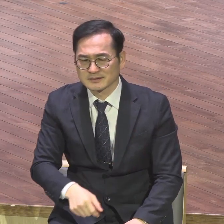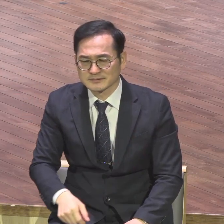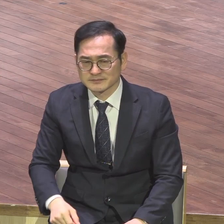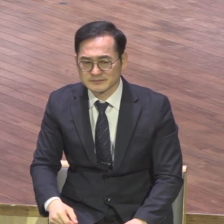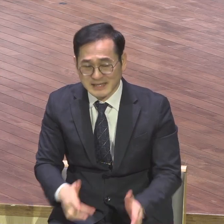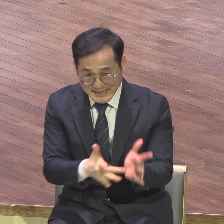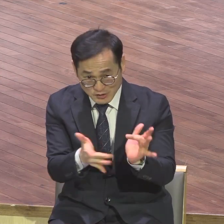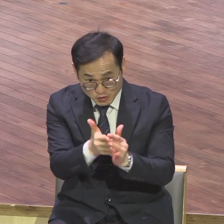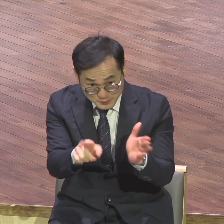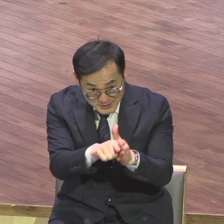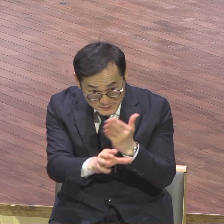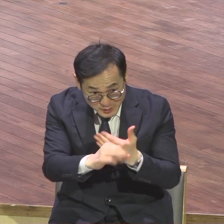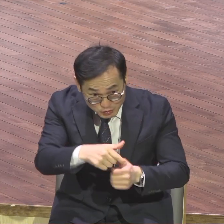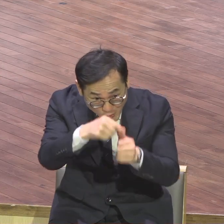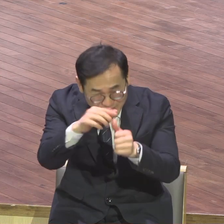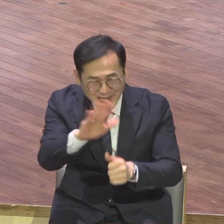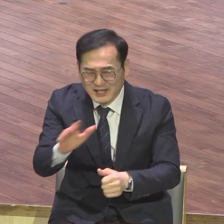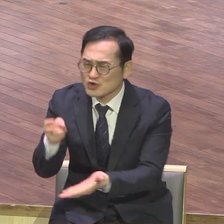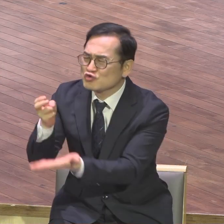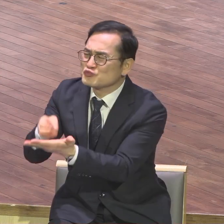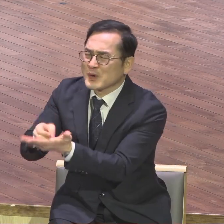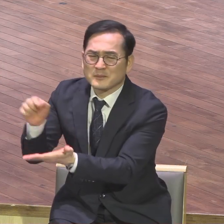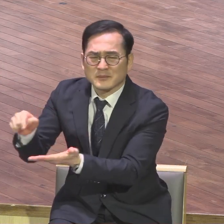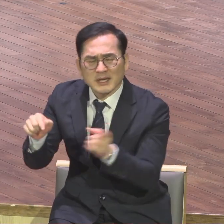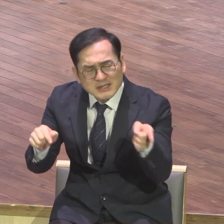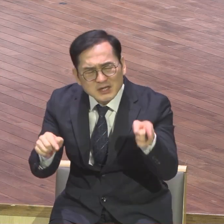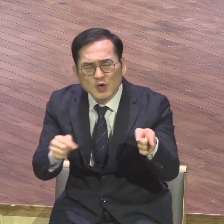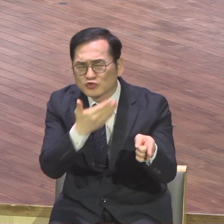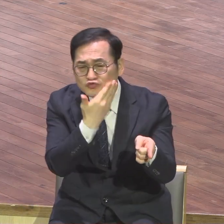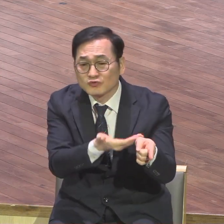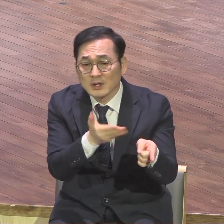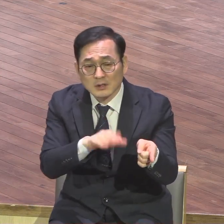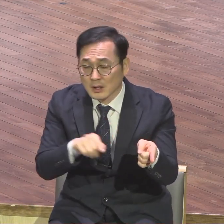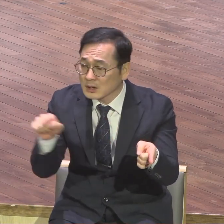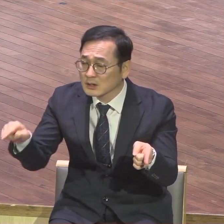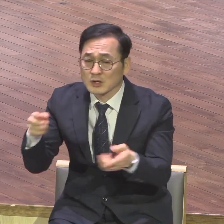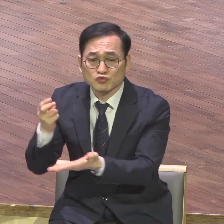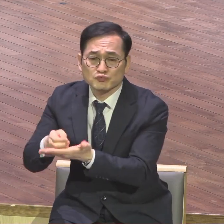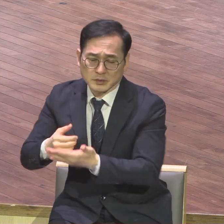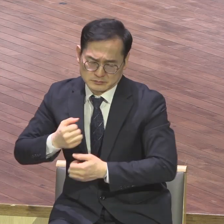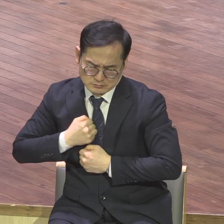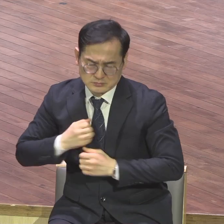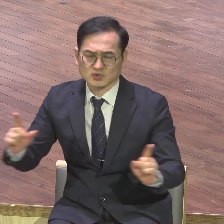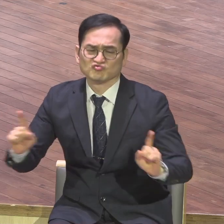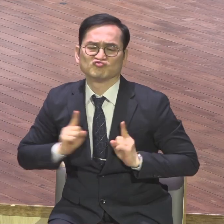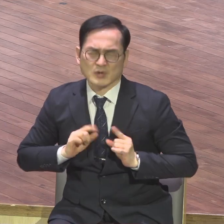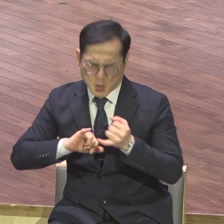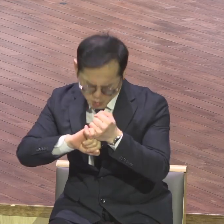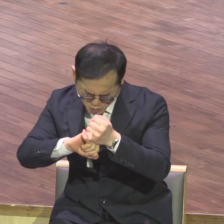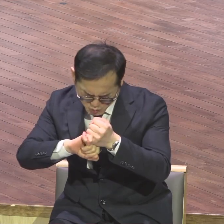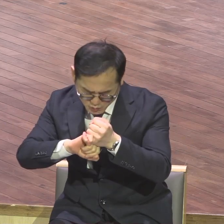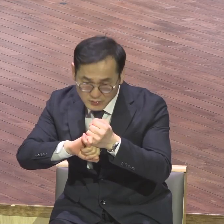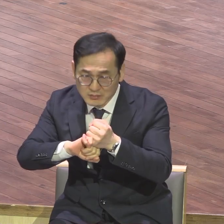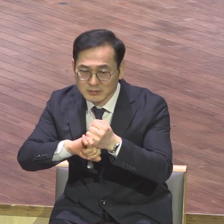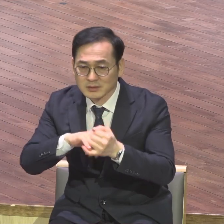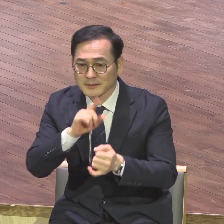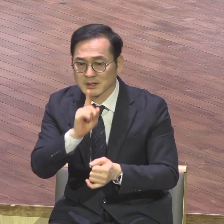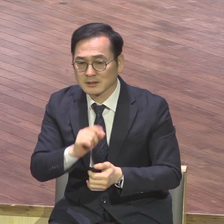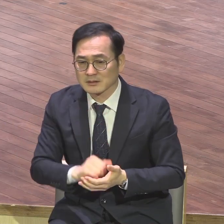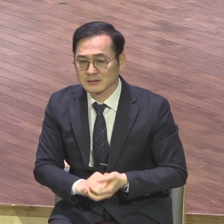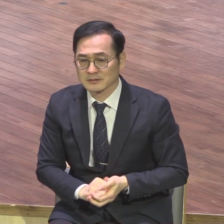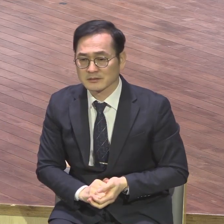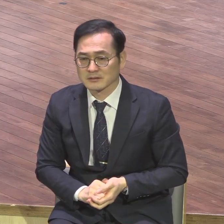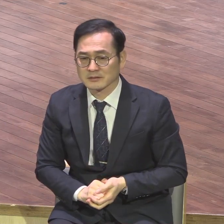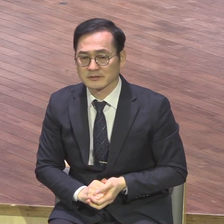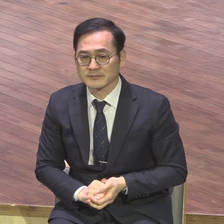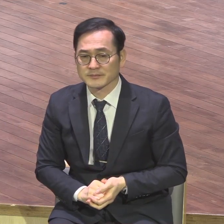받는다 그랬는데, 아, 그것도 중요한데, 그것도 중요하지만 율법을 지켜야 돼. 율법을 지켜야만이